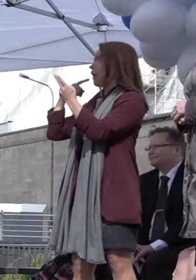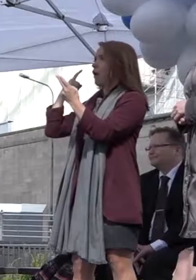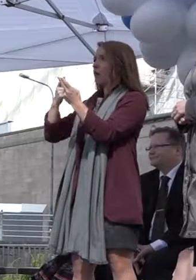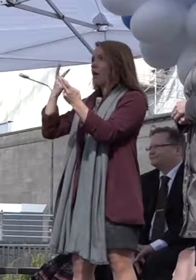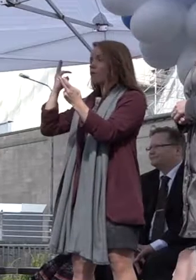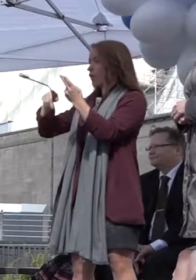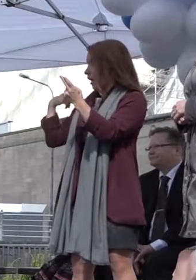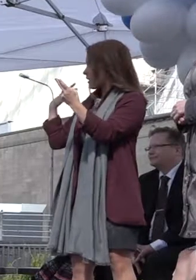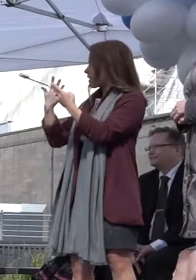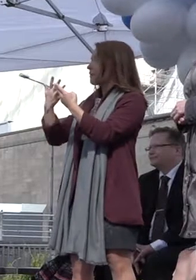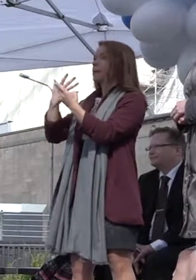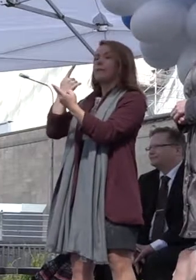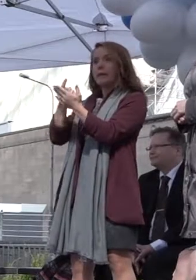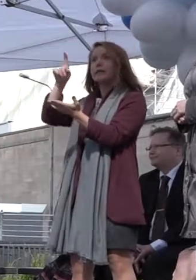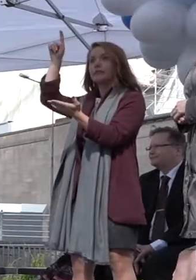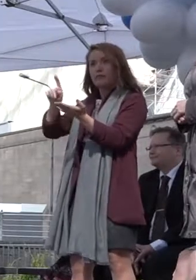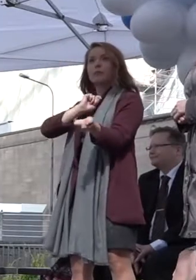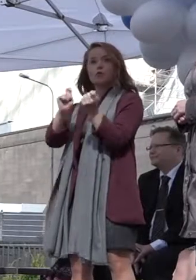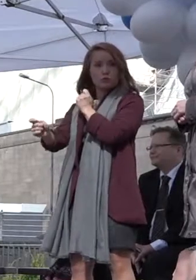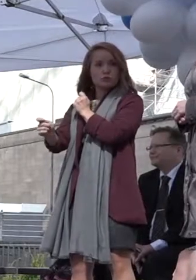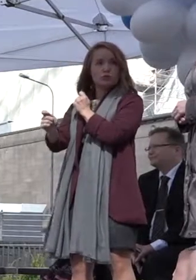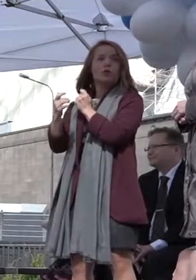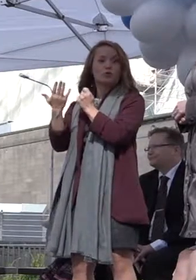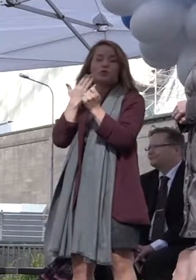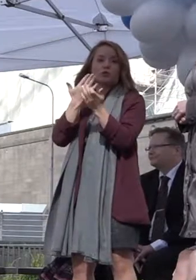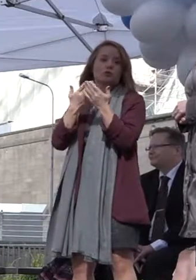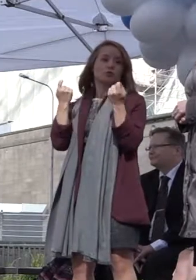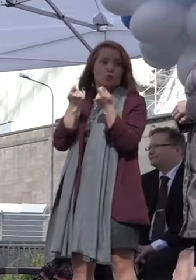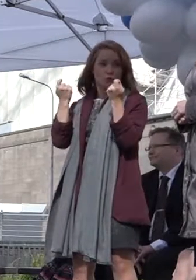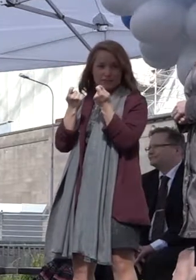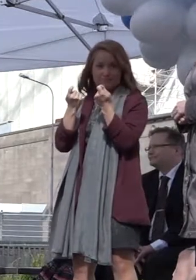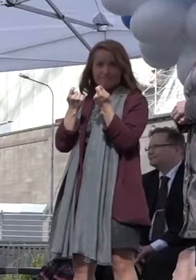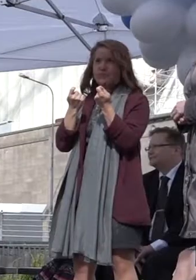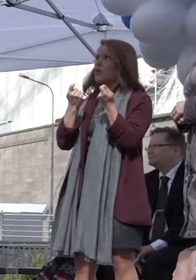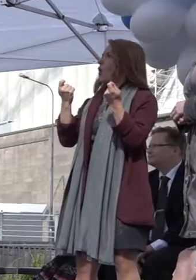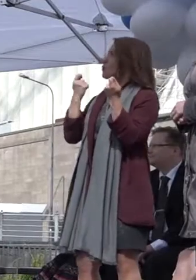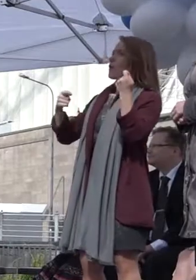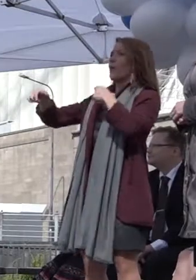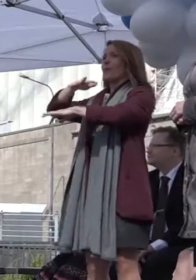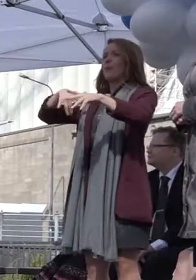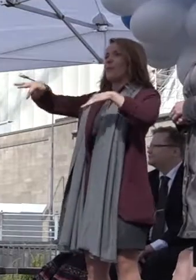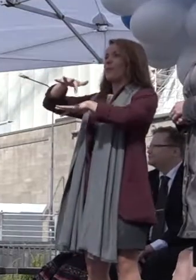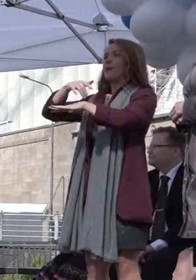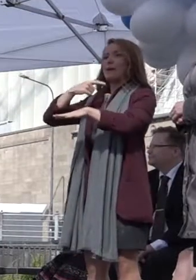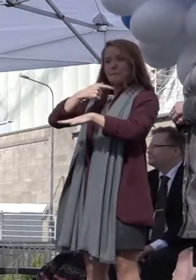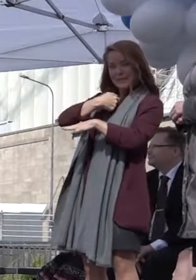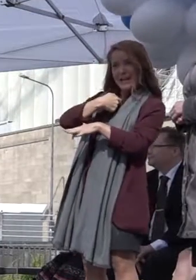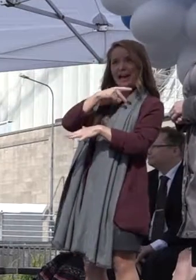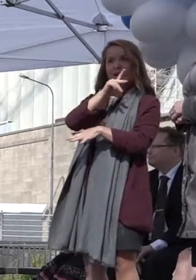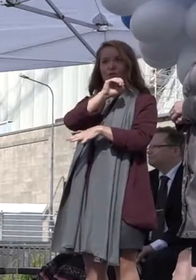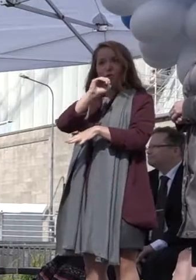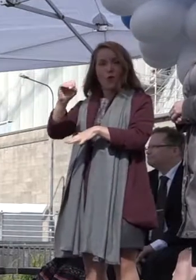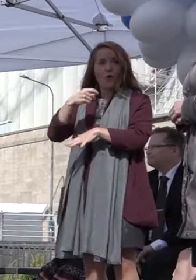syytä juhlia. Tässä juhlahumussa me Koon kanssa päätettiin vaihtaa vähän rooleja.